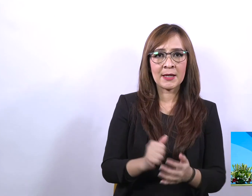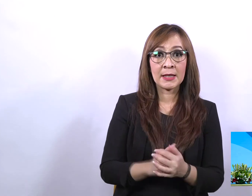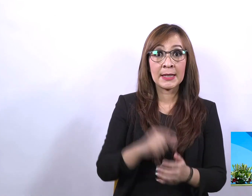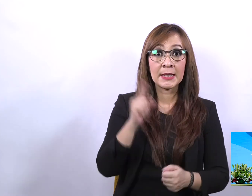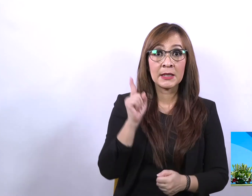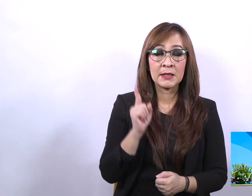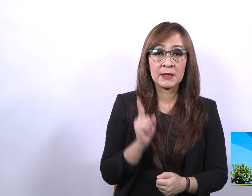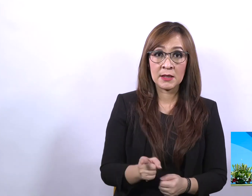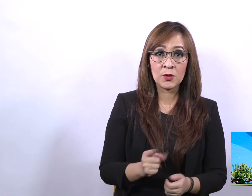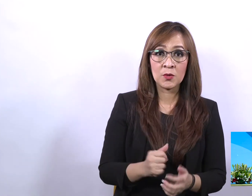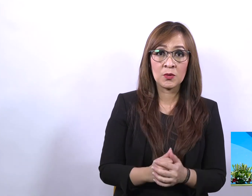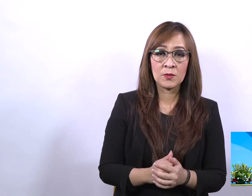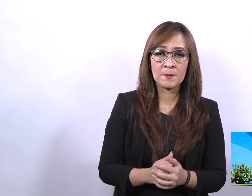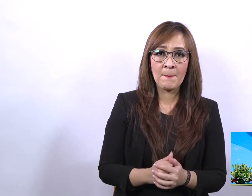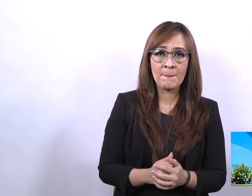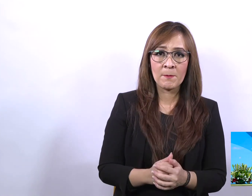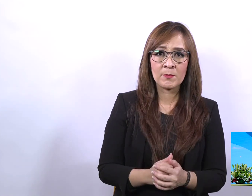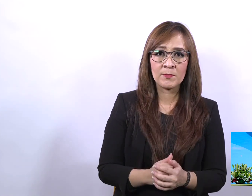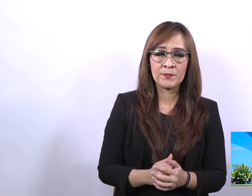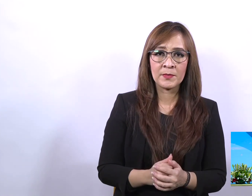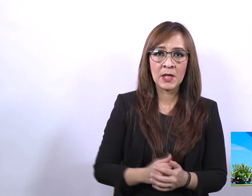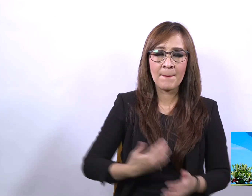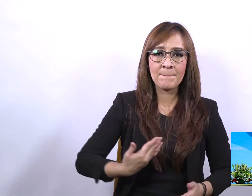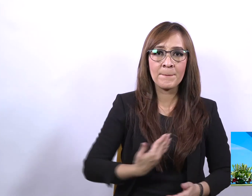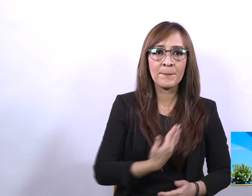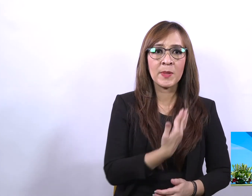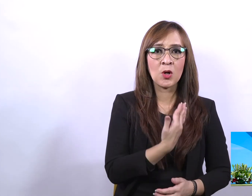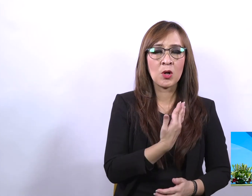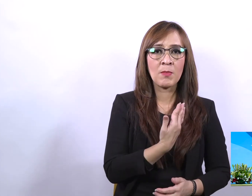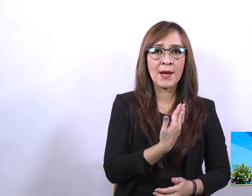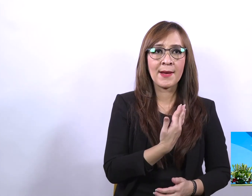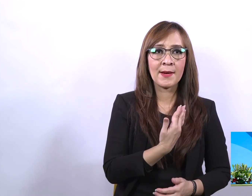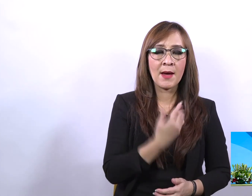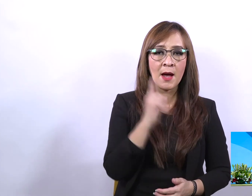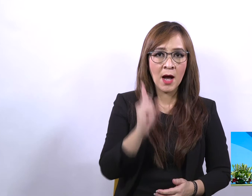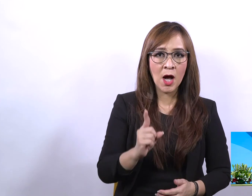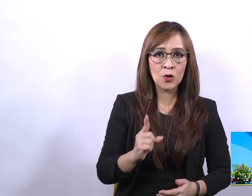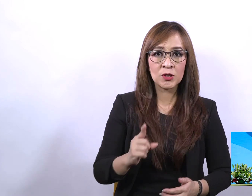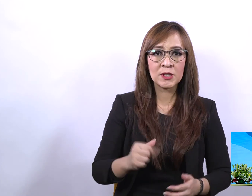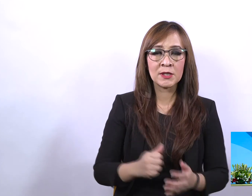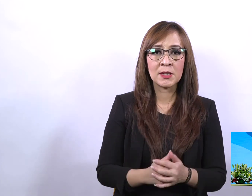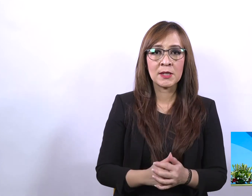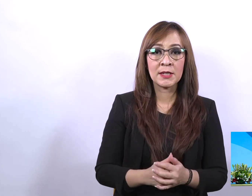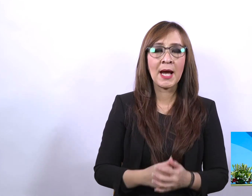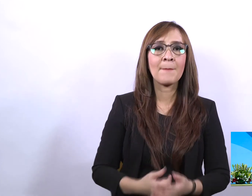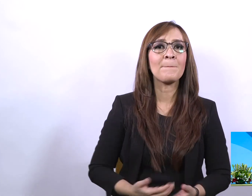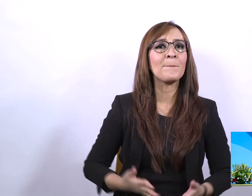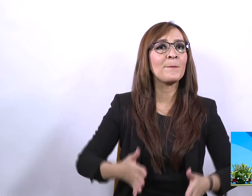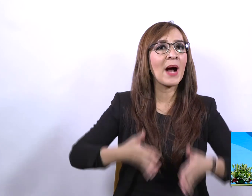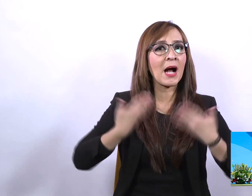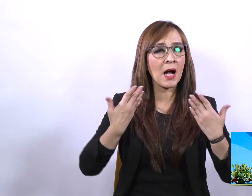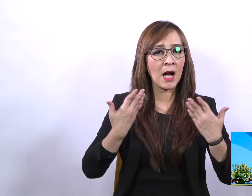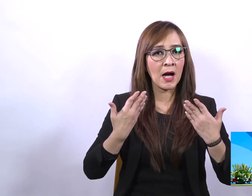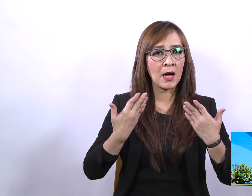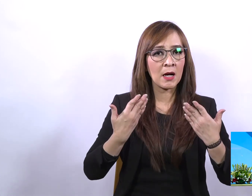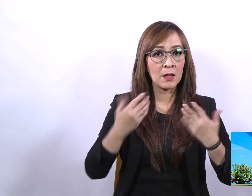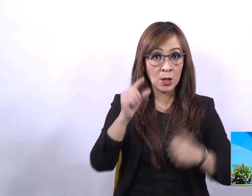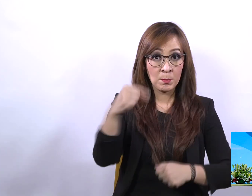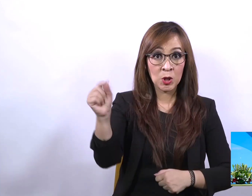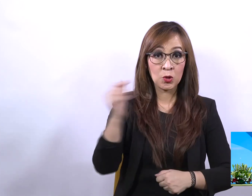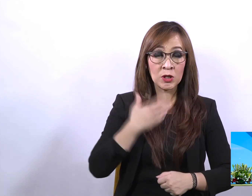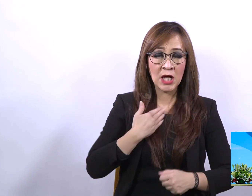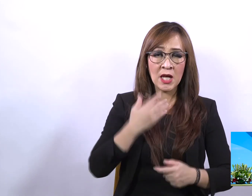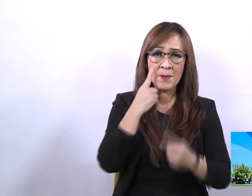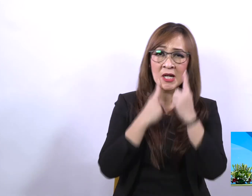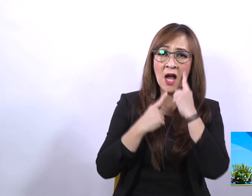penderitaan pengorbanan sesuatu yang saya jalankan dengan bangga betul saya menabur yang air mata tapi saya